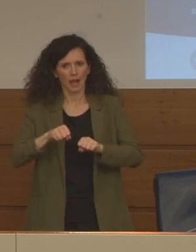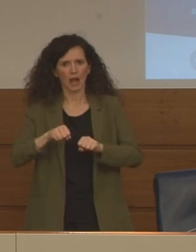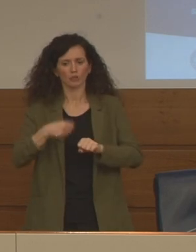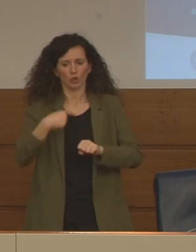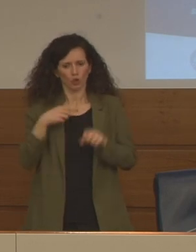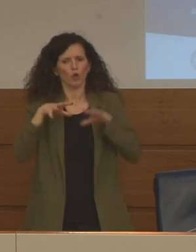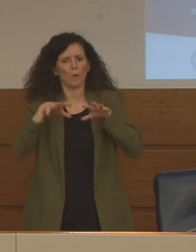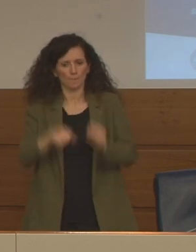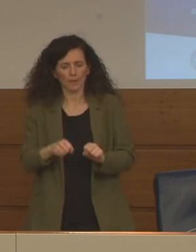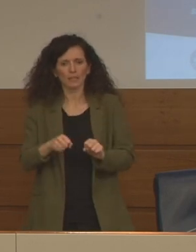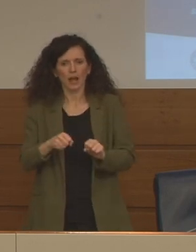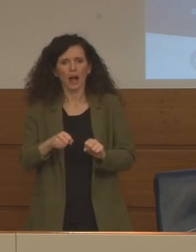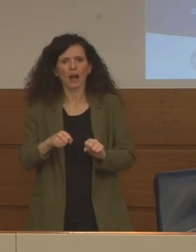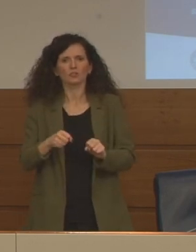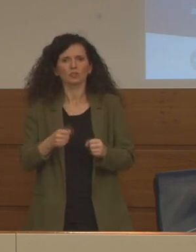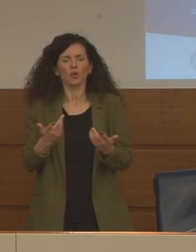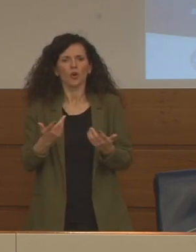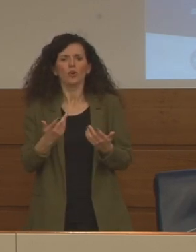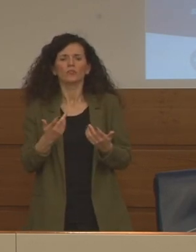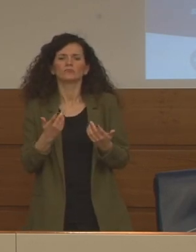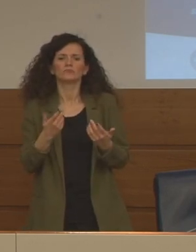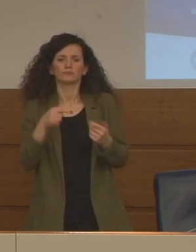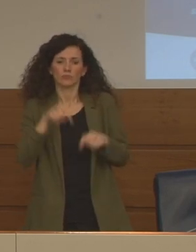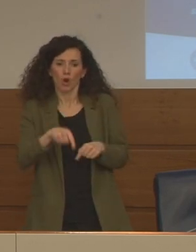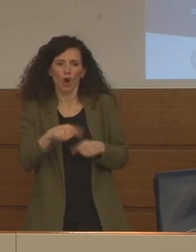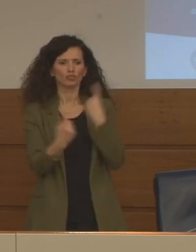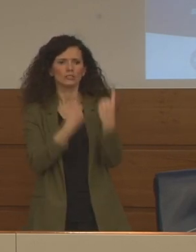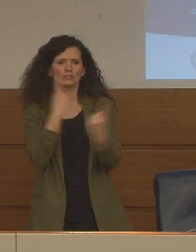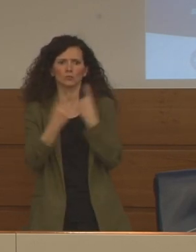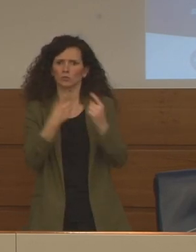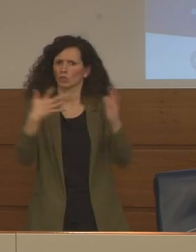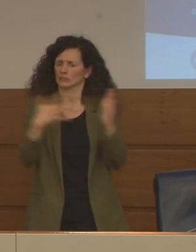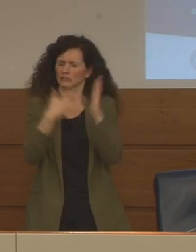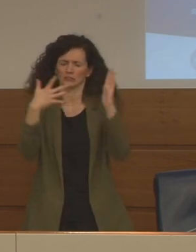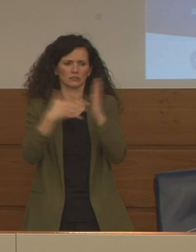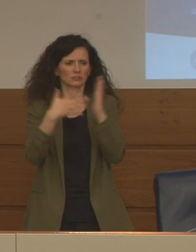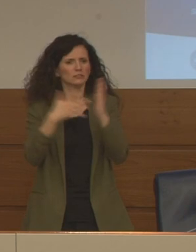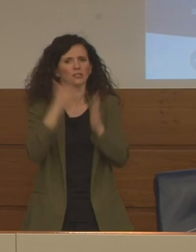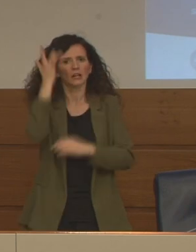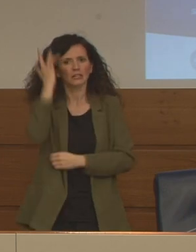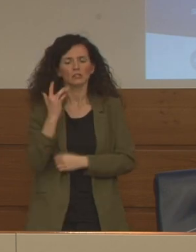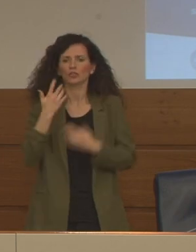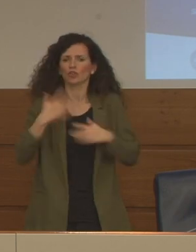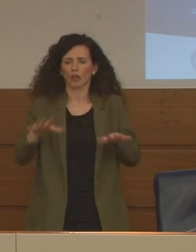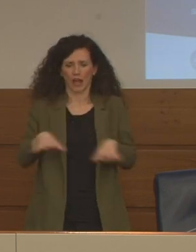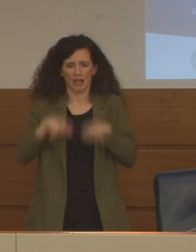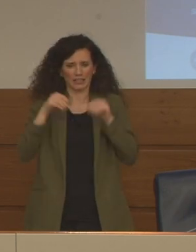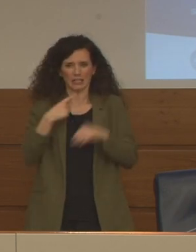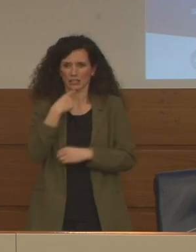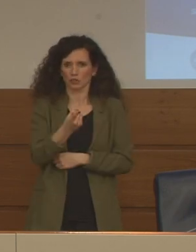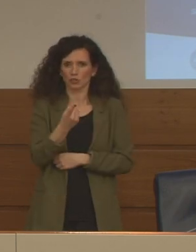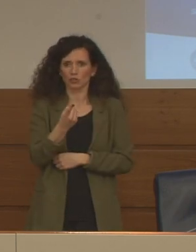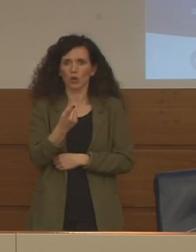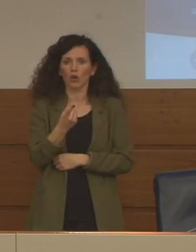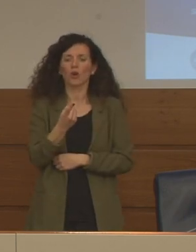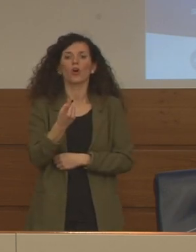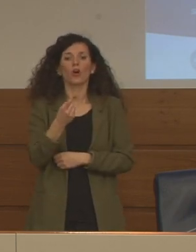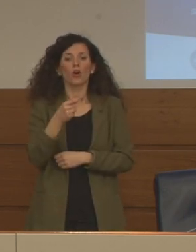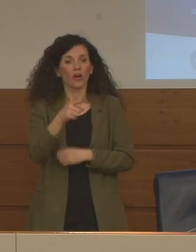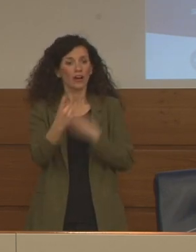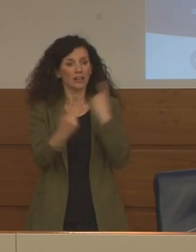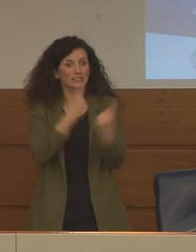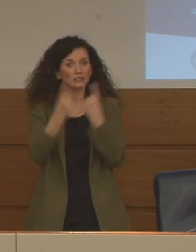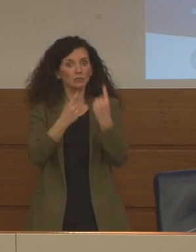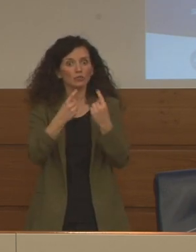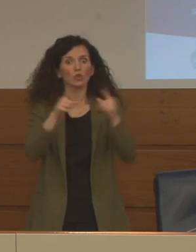di fare in modo che degli scenari che oggi sono particolarmente critici l'abbiamo detto all'inizio della conferenza stampa non si verifichino in